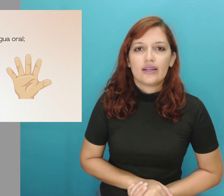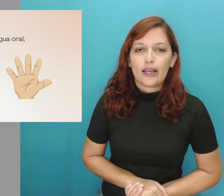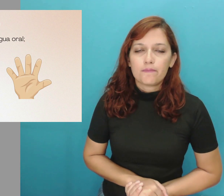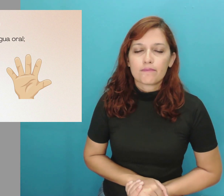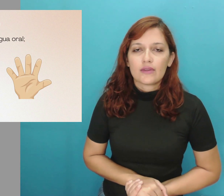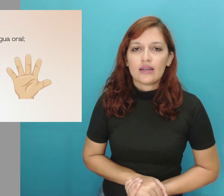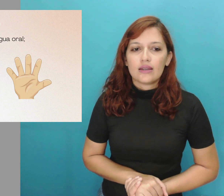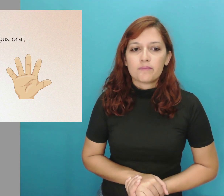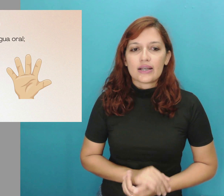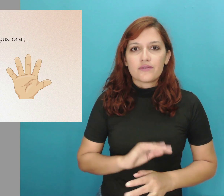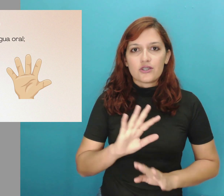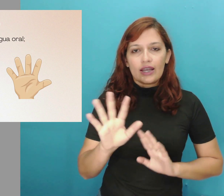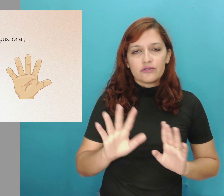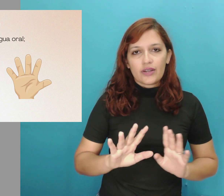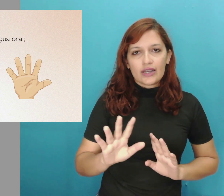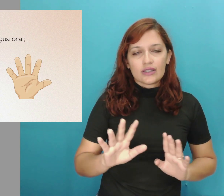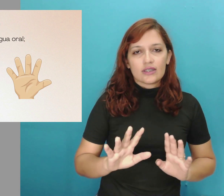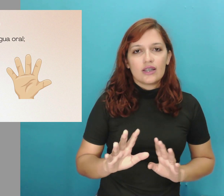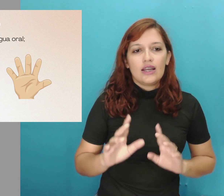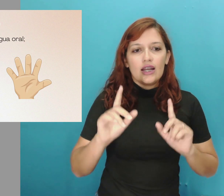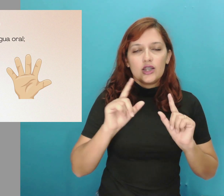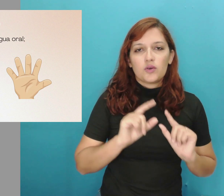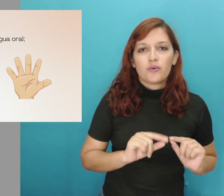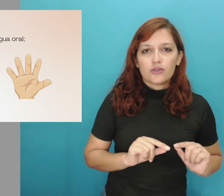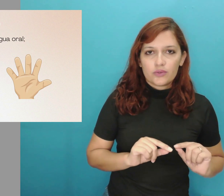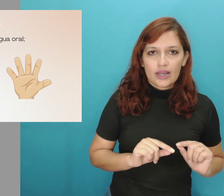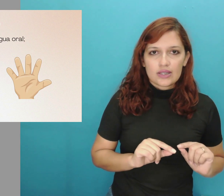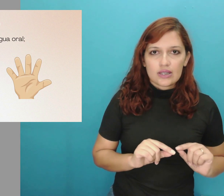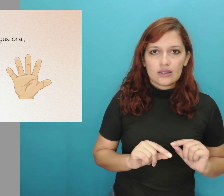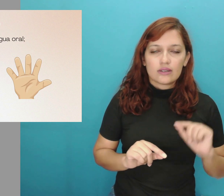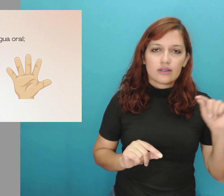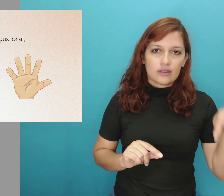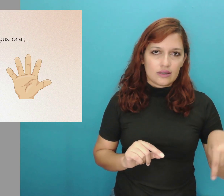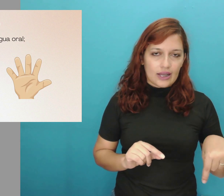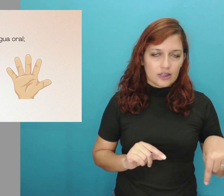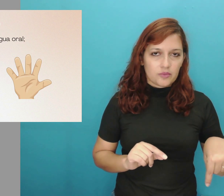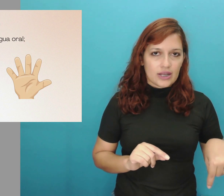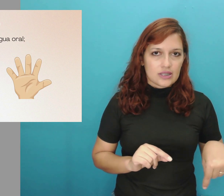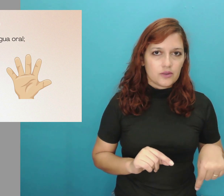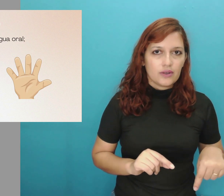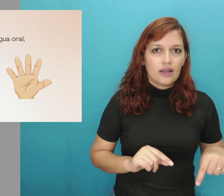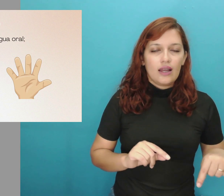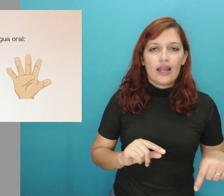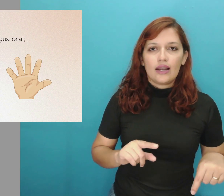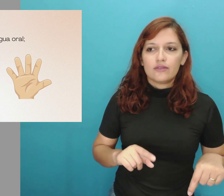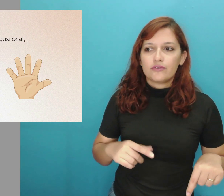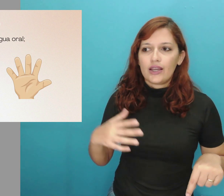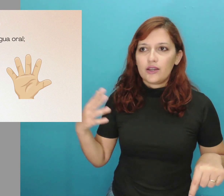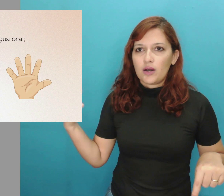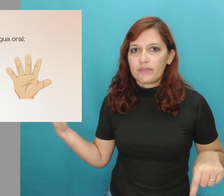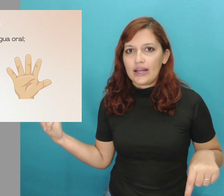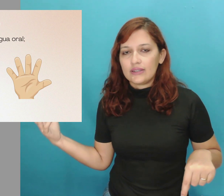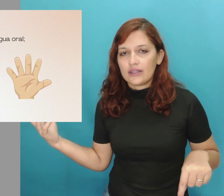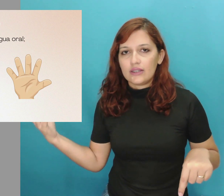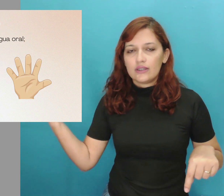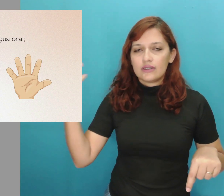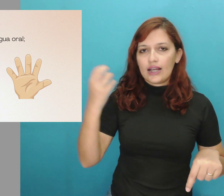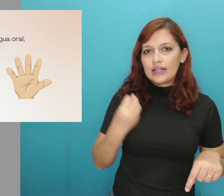né? Mas veja que é diferente. Língua portuguesa daqui do Brasil, ela veio a partir da